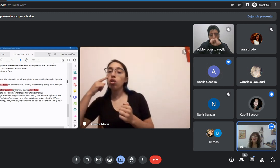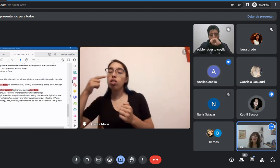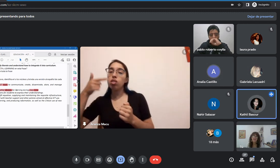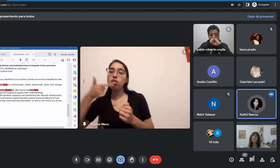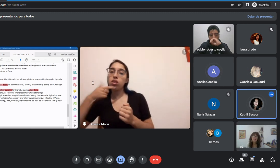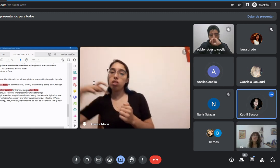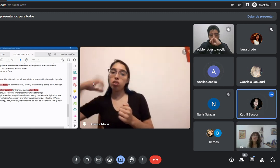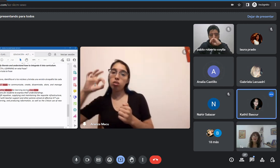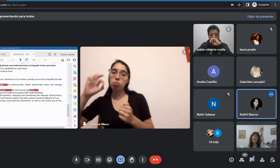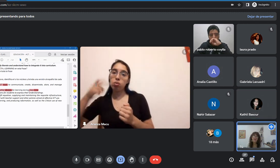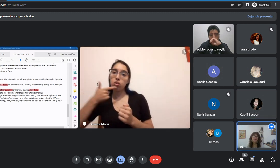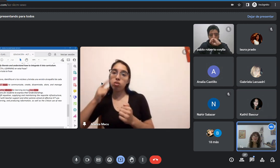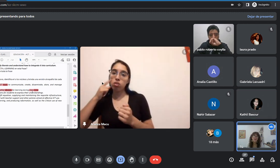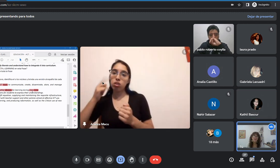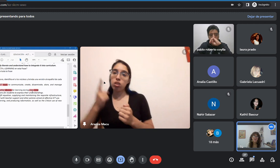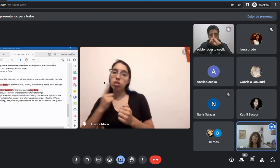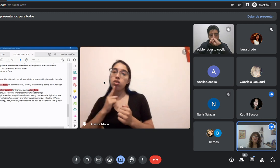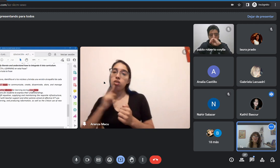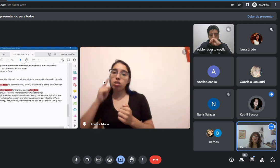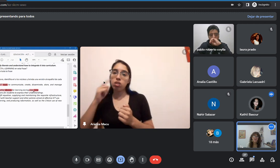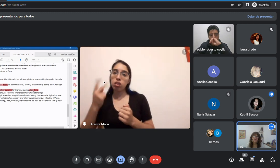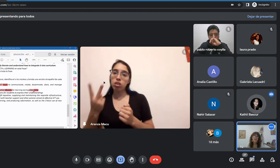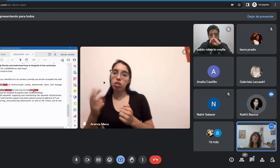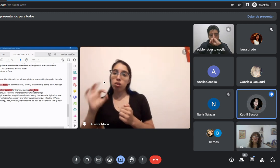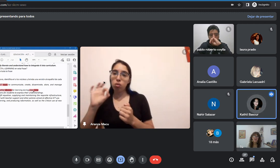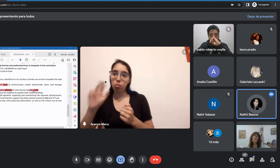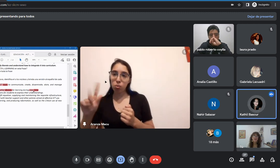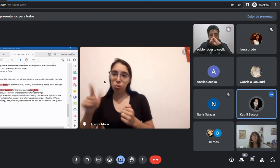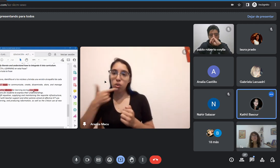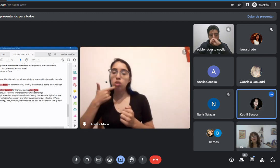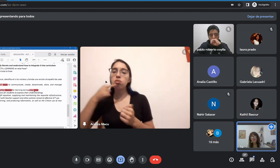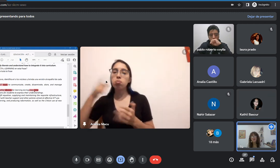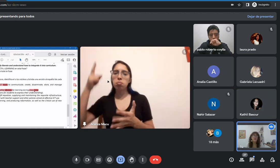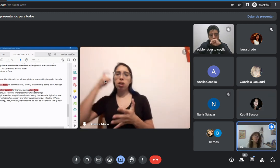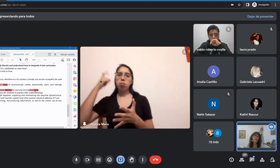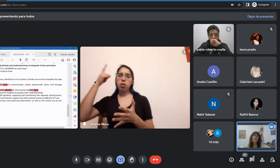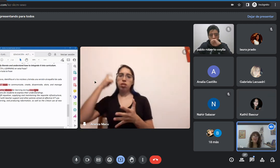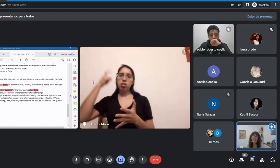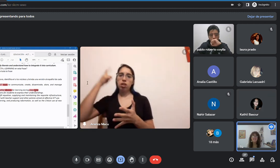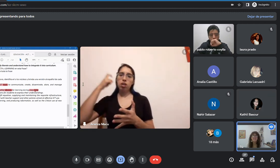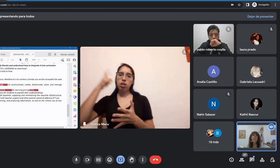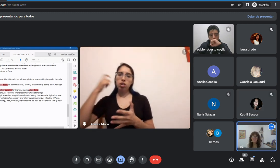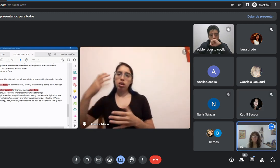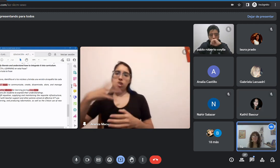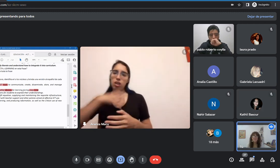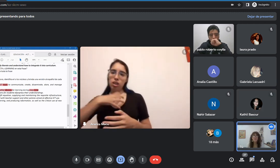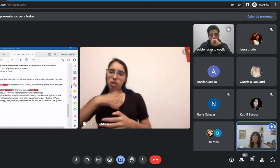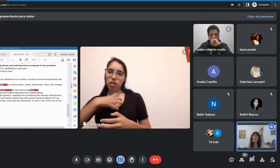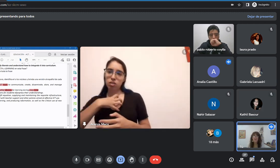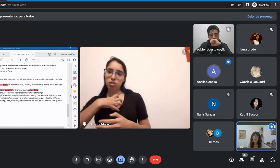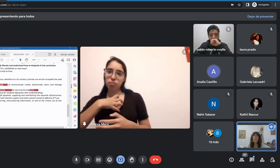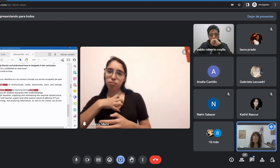aprender bien durante el tiempo de clases. Bien, o la hora de clase. Muy